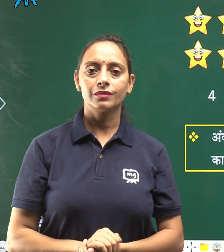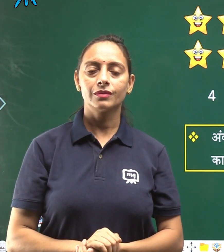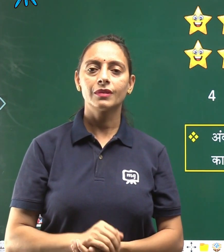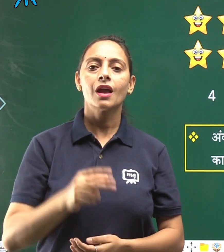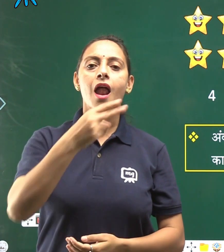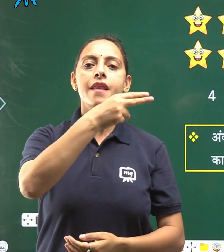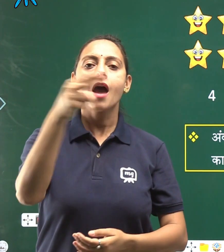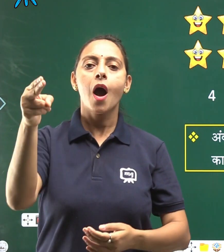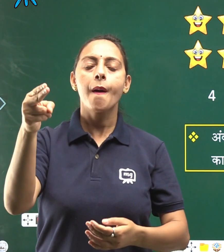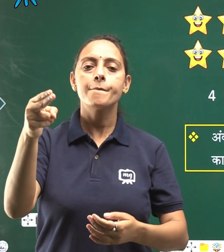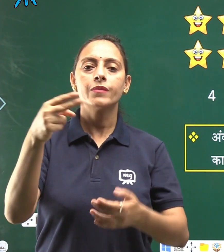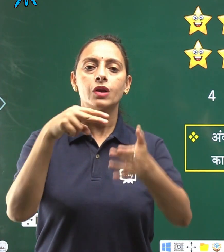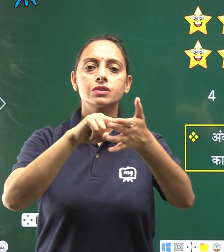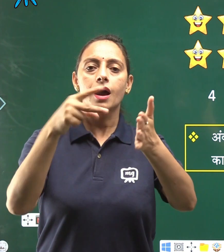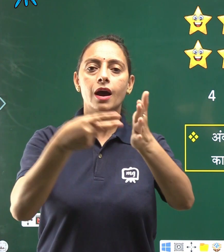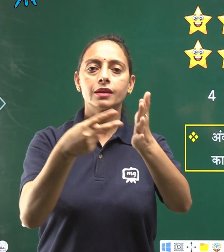एकाधिकेन।